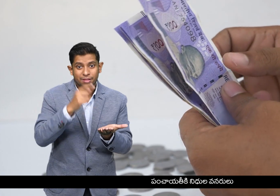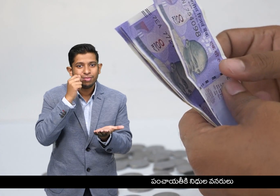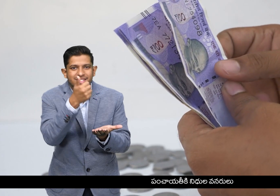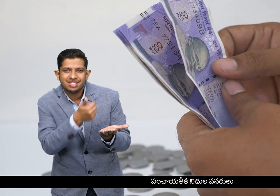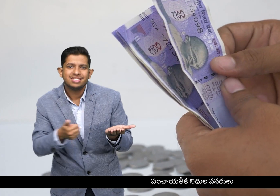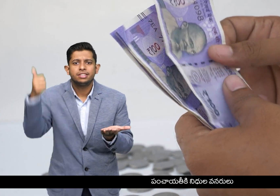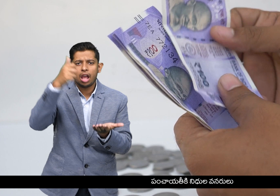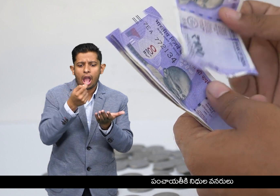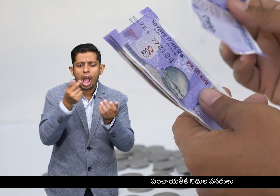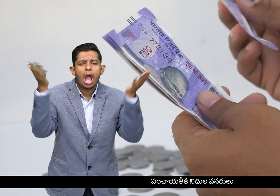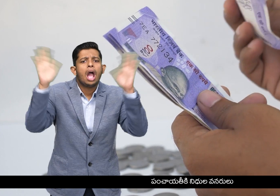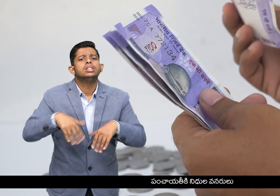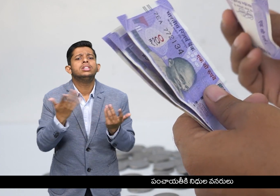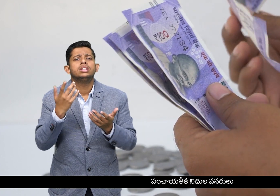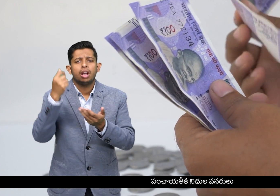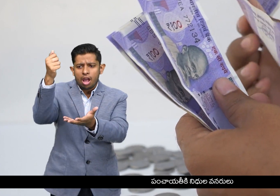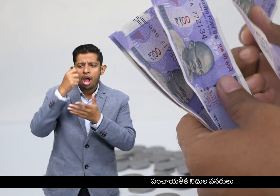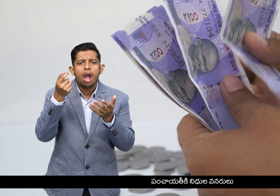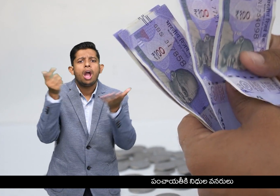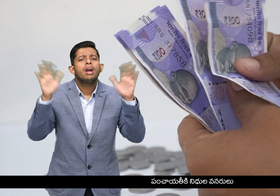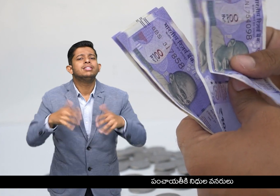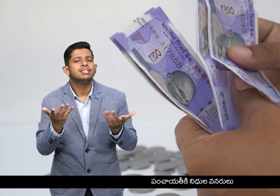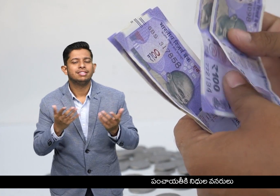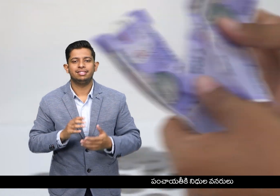పంచాయతీకి నిధుల వనరులు: